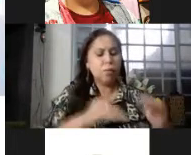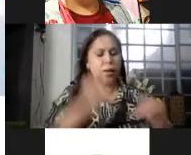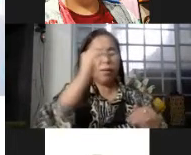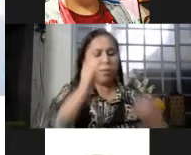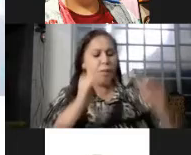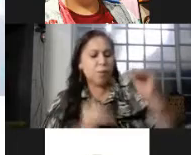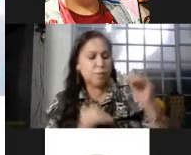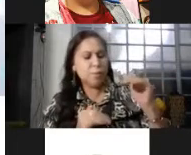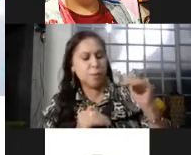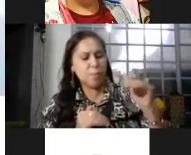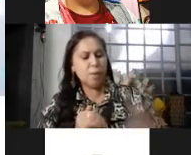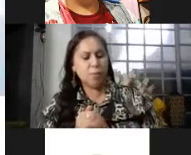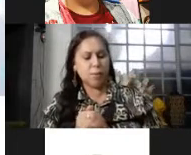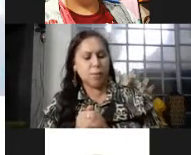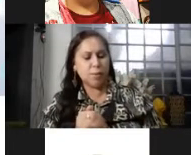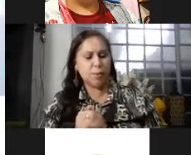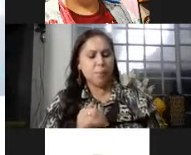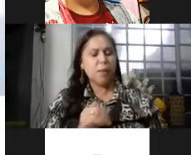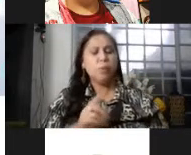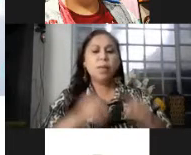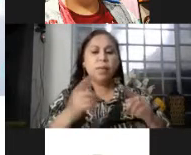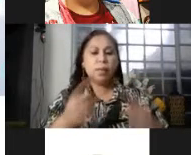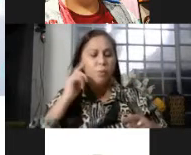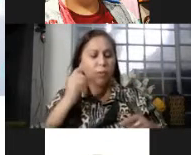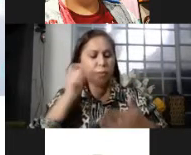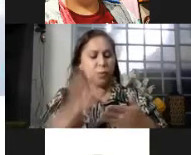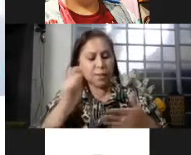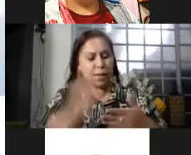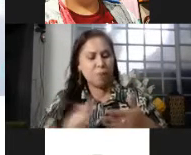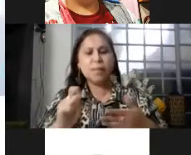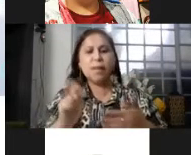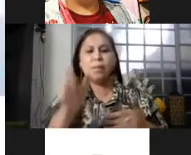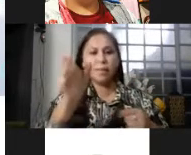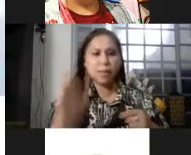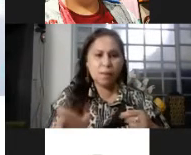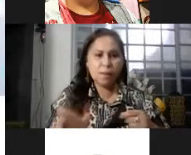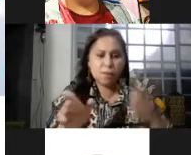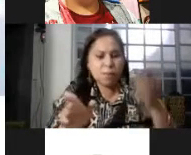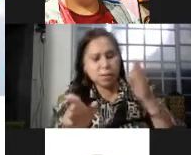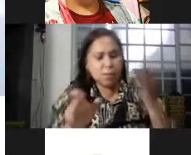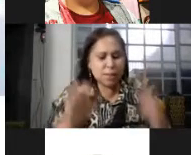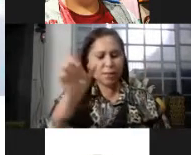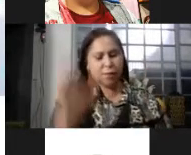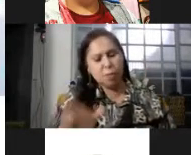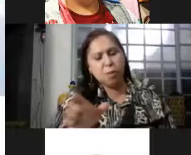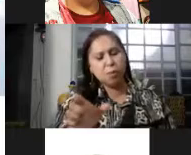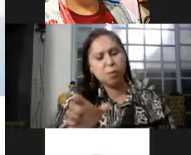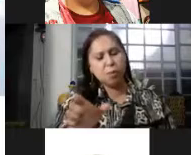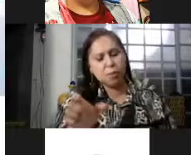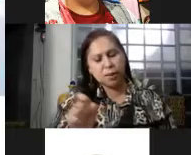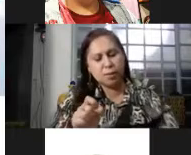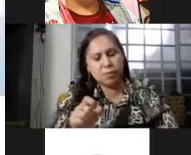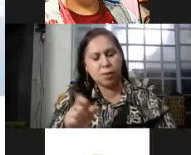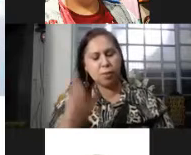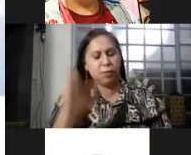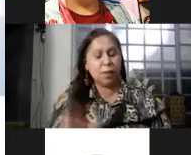Uma língua não pode sobrepor a outra. No entanto, quando o surdo escreve, ele termina escrevendo mais ou menos dessa forma, como está aí na